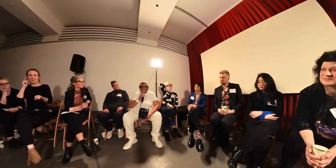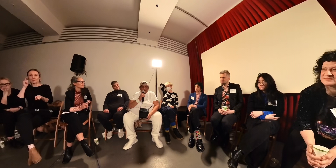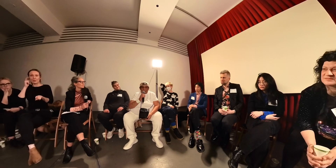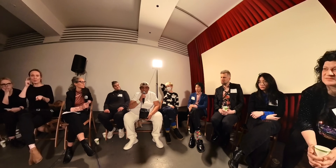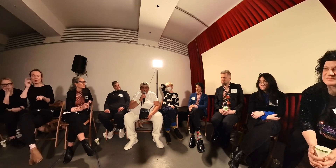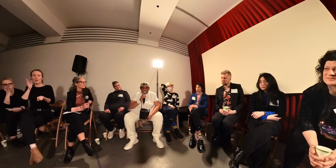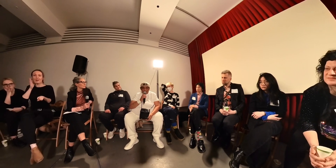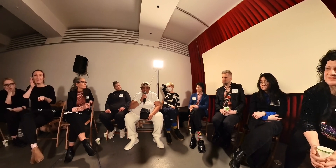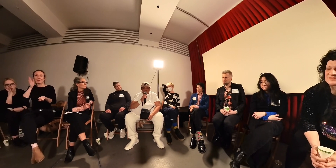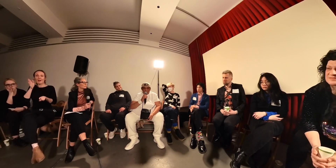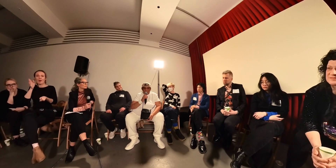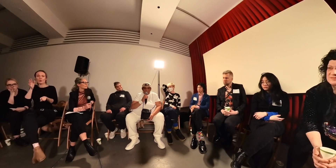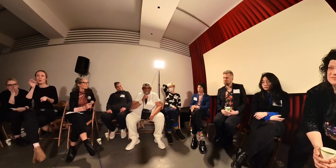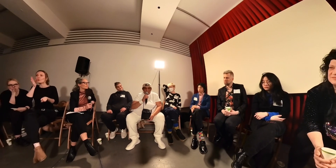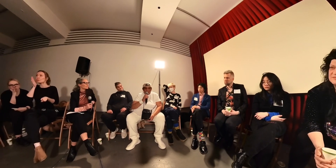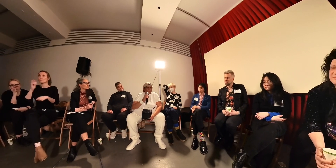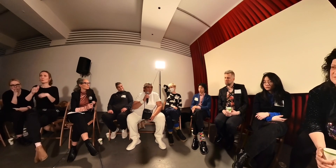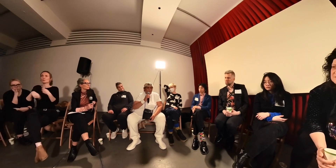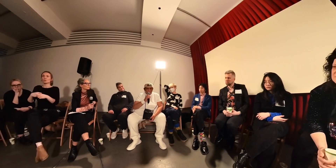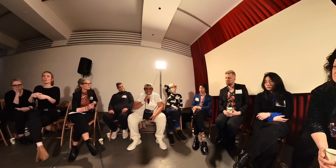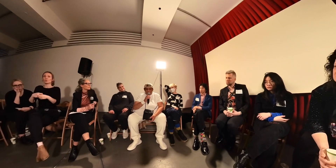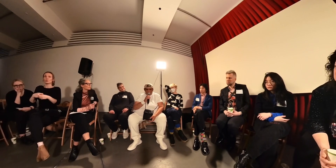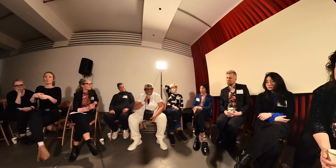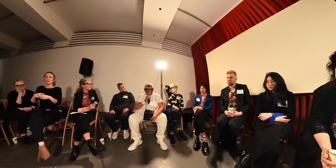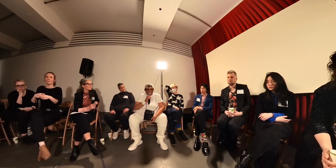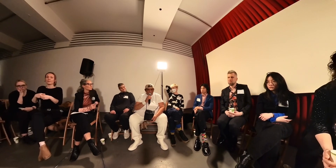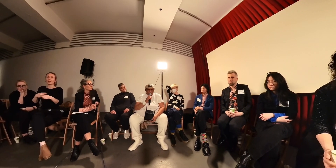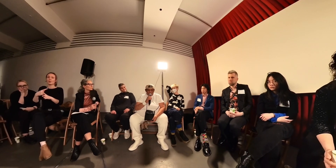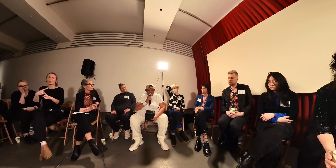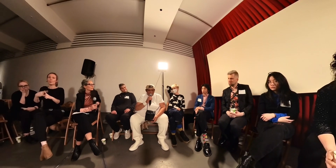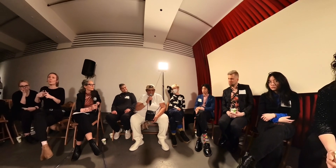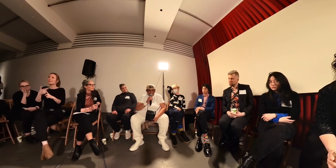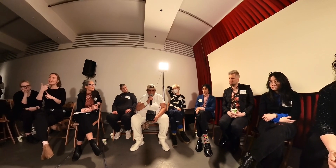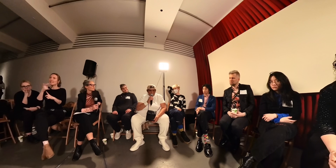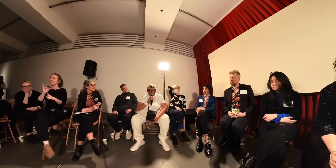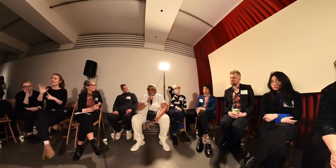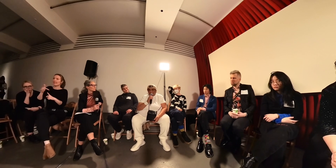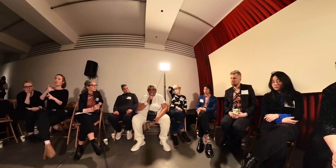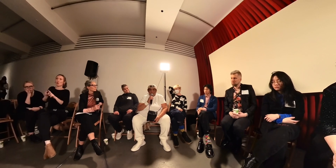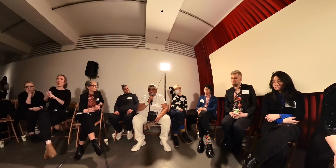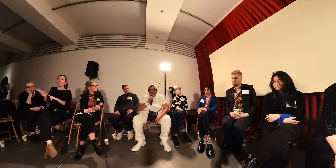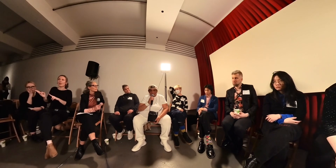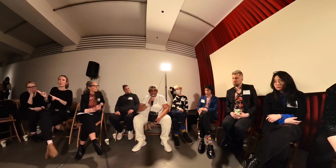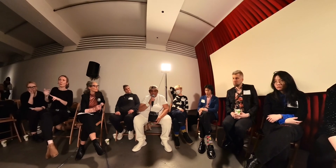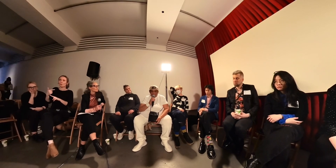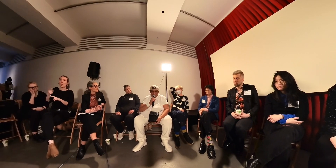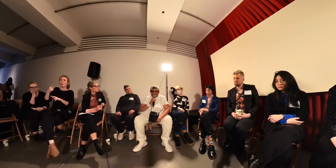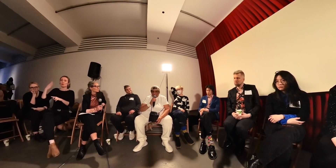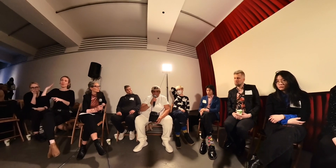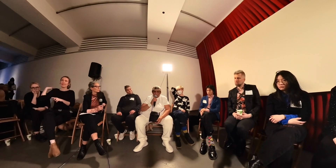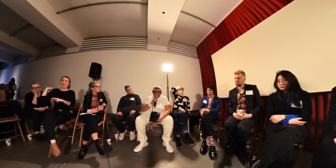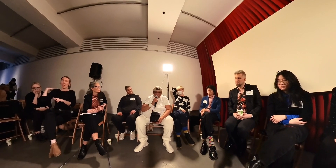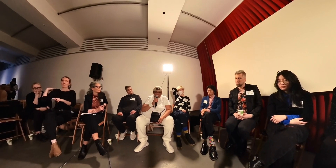co ráno budete dělat. Hlavně přemýšlíte o tom, aby vás nikdo neokrad. Musíte si hlídat záda.